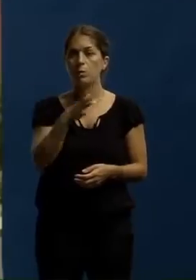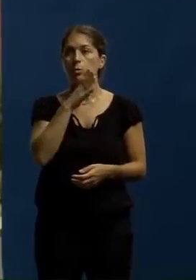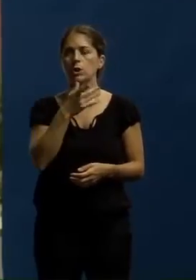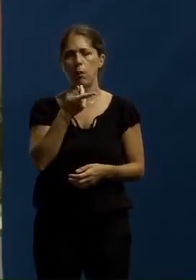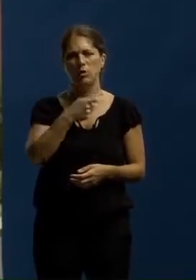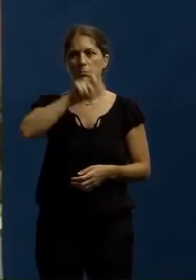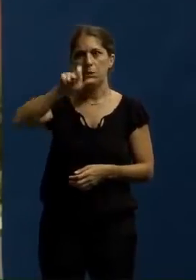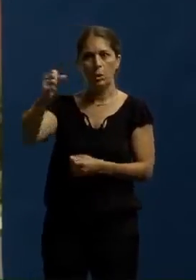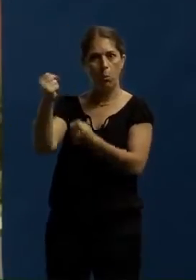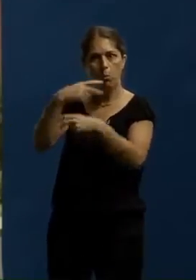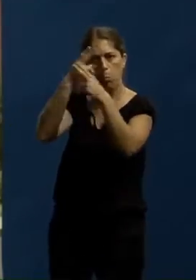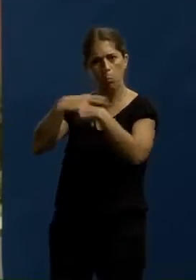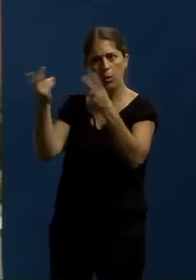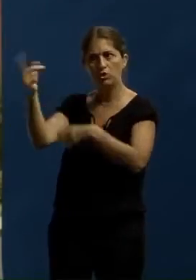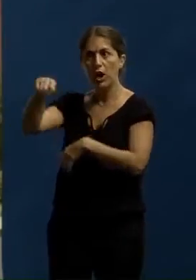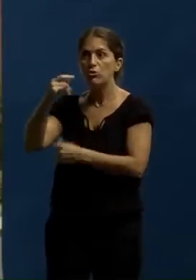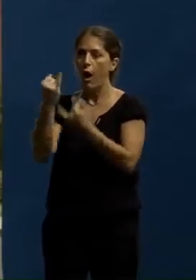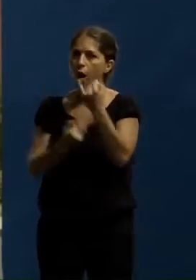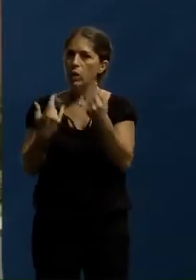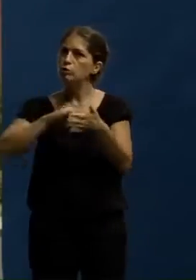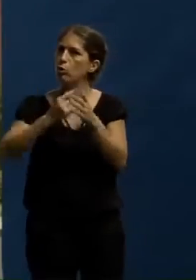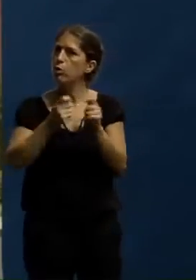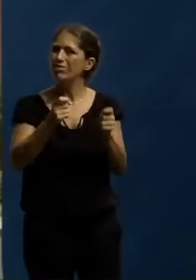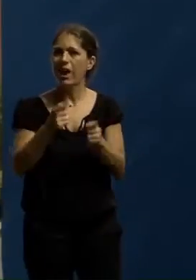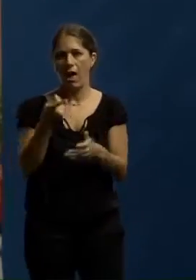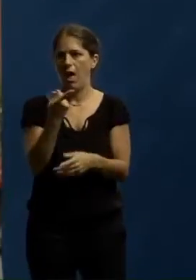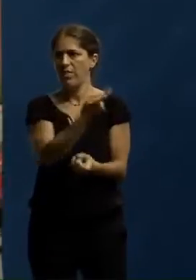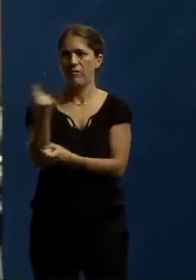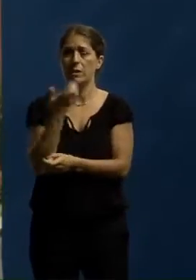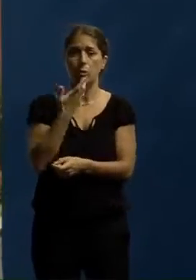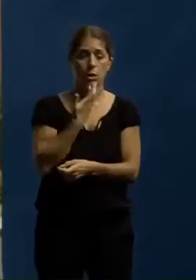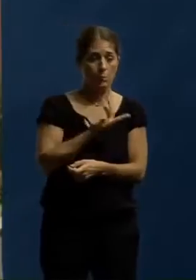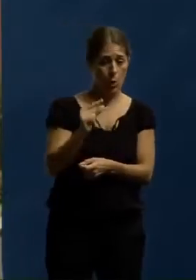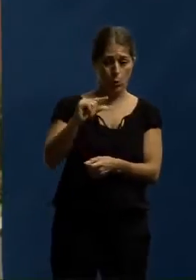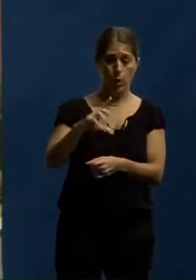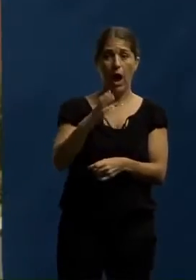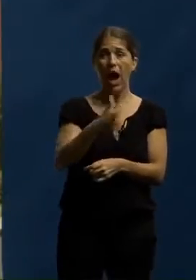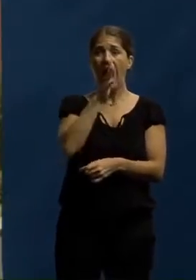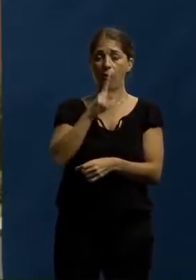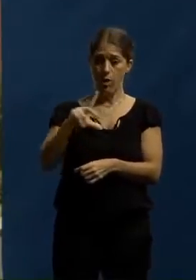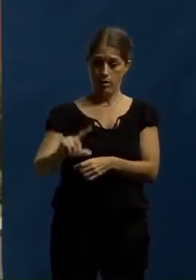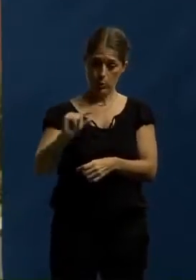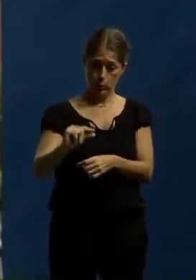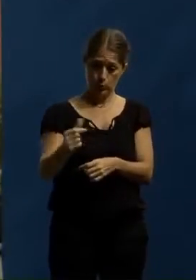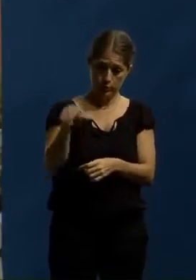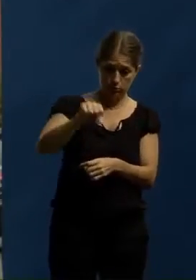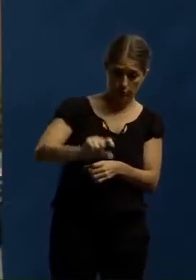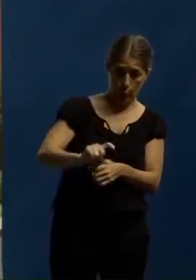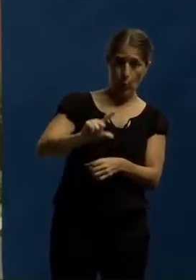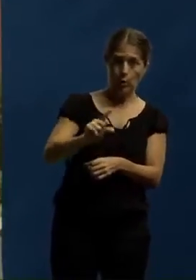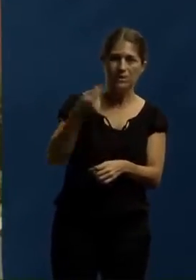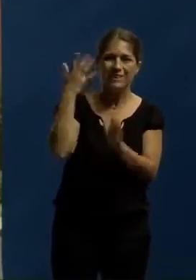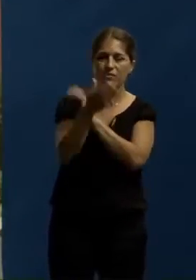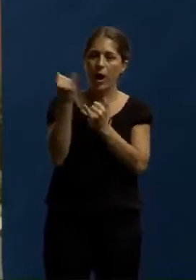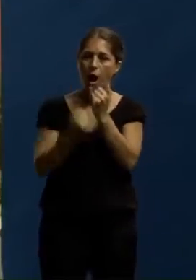intervir nesas causas para remedialas, botarlle máis auga nun vaso a que menos ten non é privilexiado, é darlle oportunidade de que beba igual cos